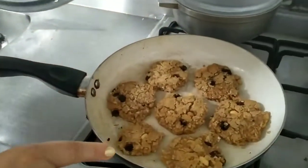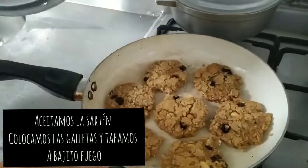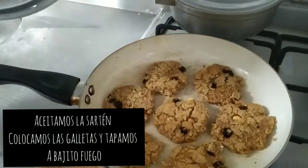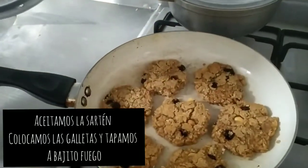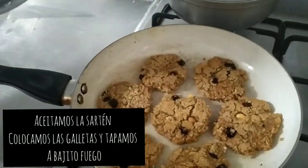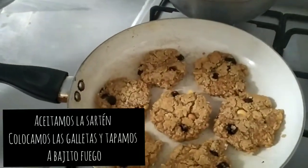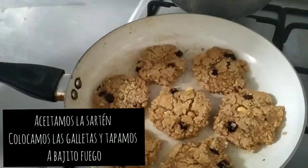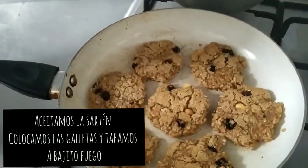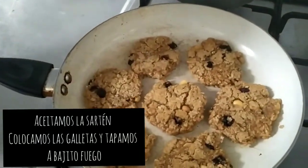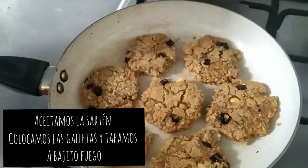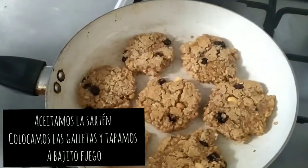aceite o mantequilla.